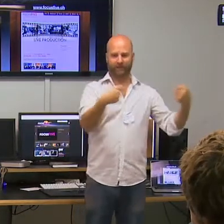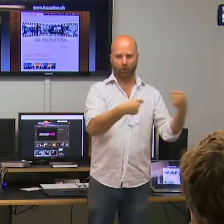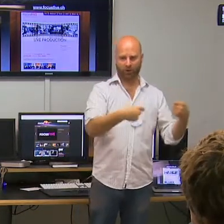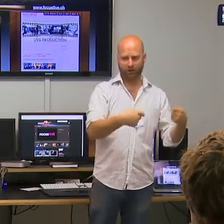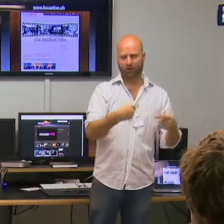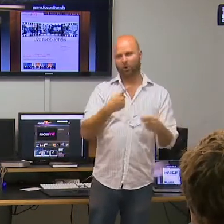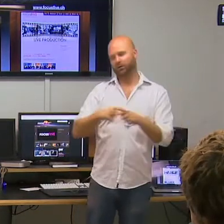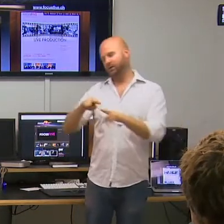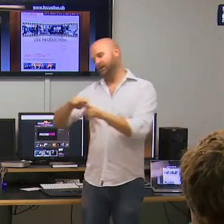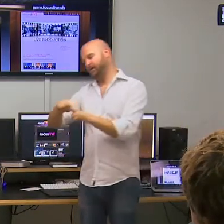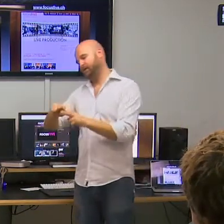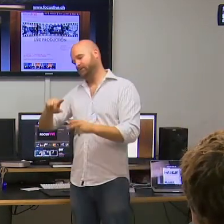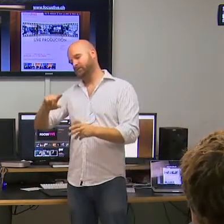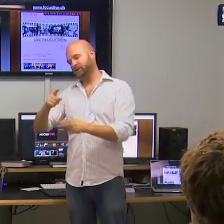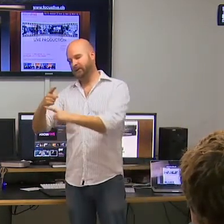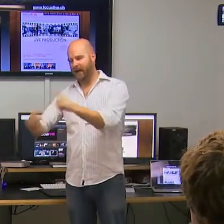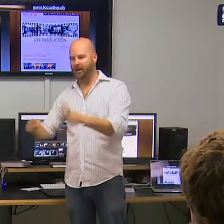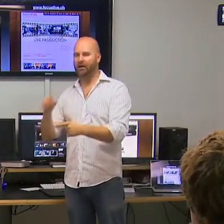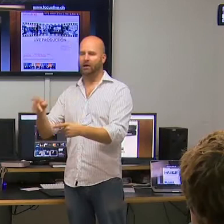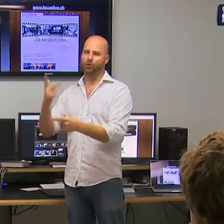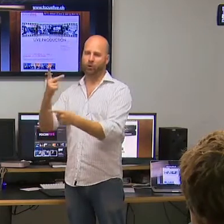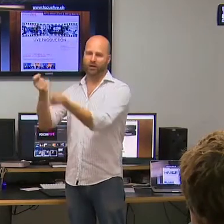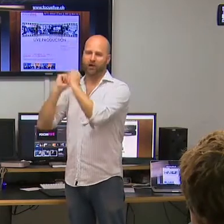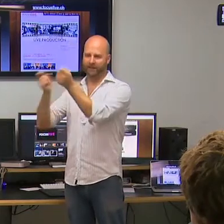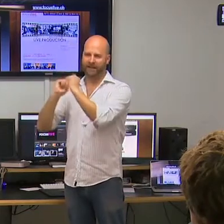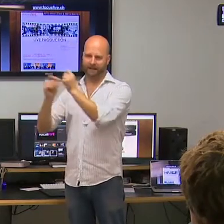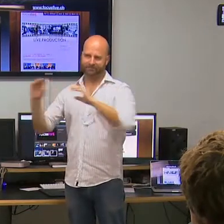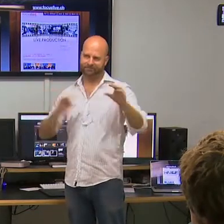40-60%, bekomme ich von Stiftungen und noch einen Teil von den